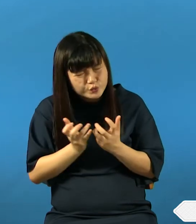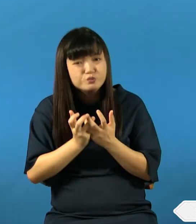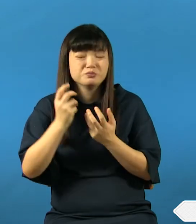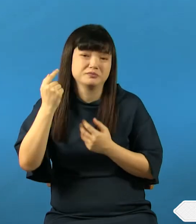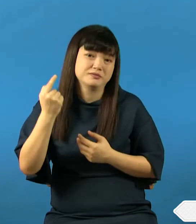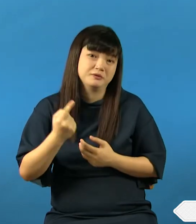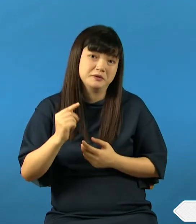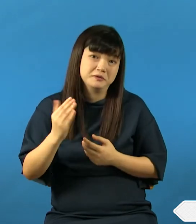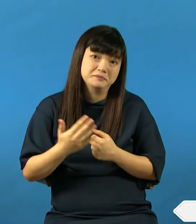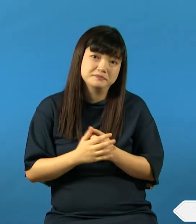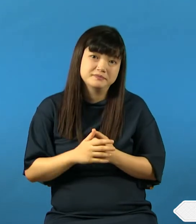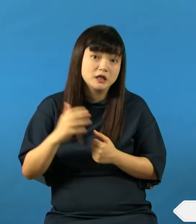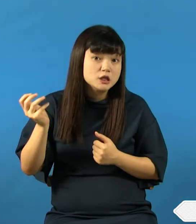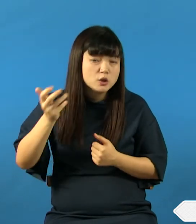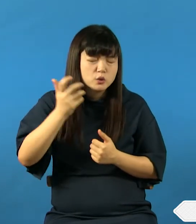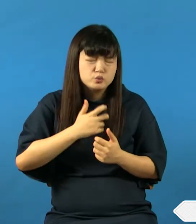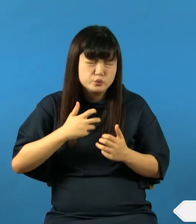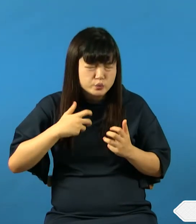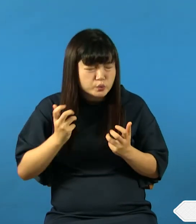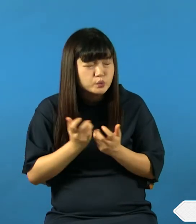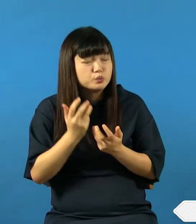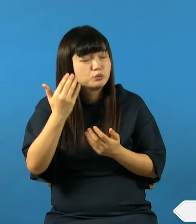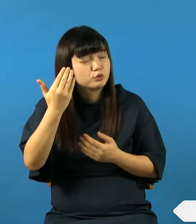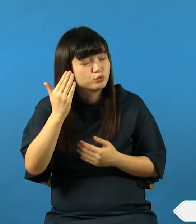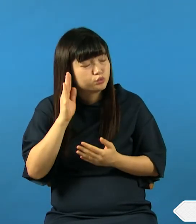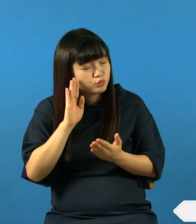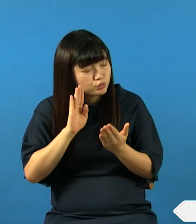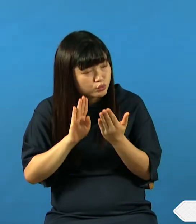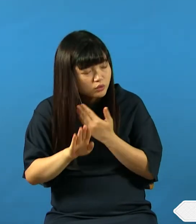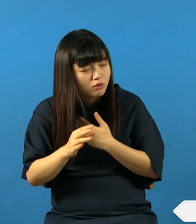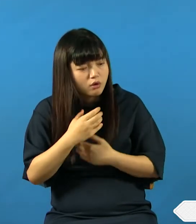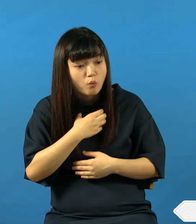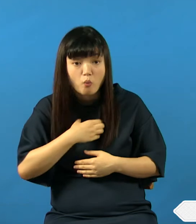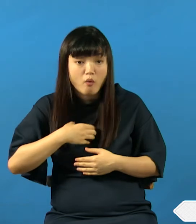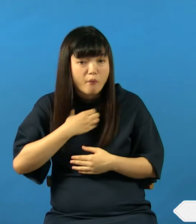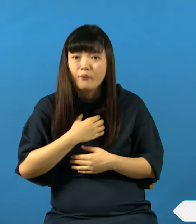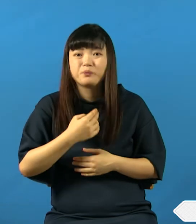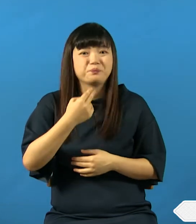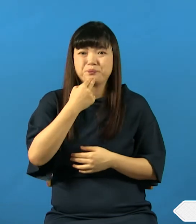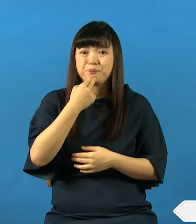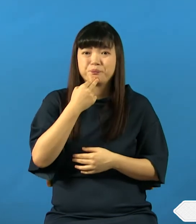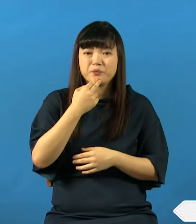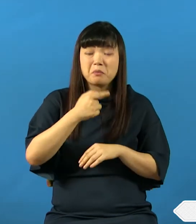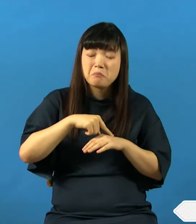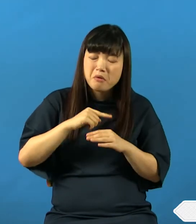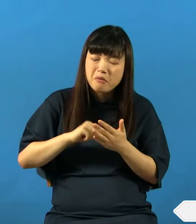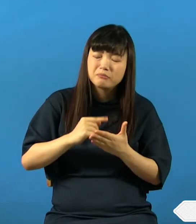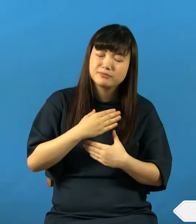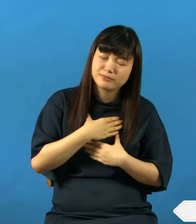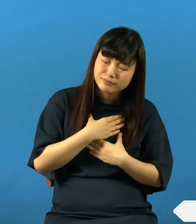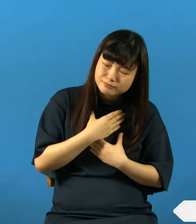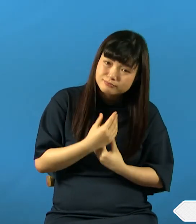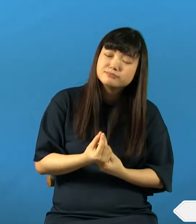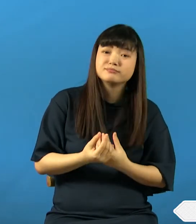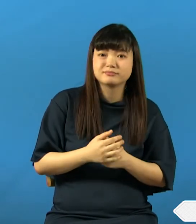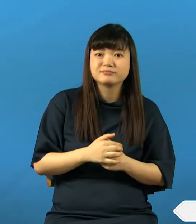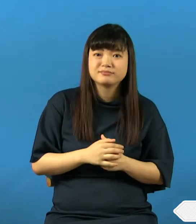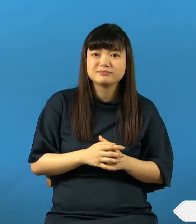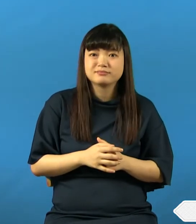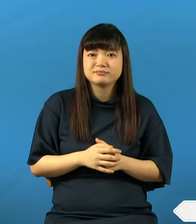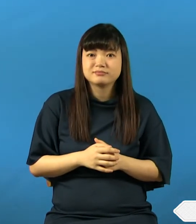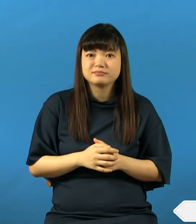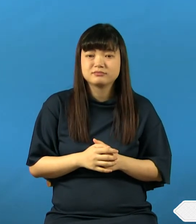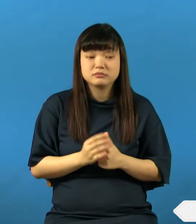성령 충만이 임한 것입니다. 성령 충만해지니까 더 이상 괴롭지도 않고 마음은